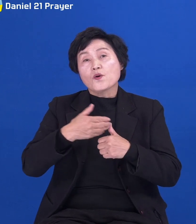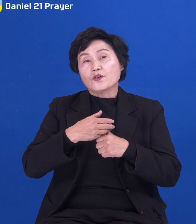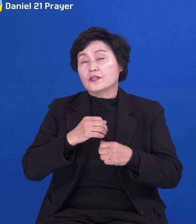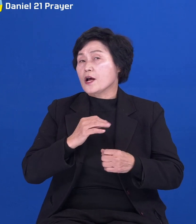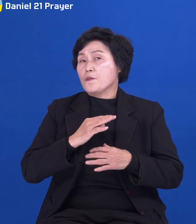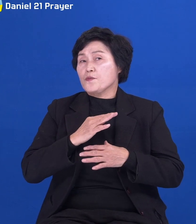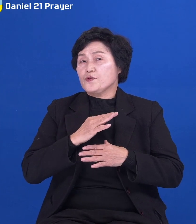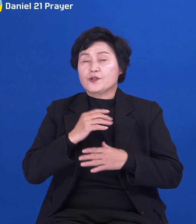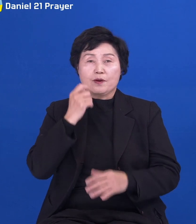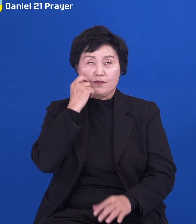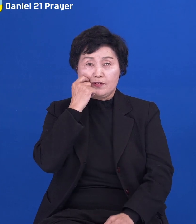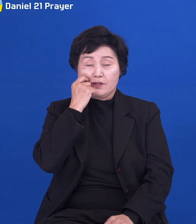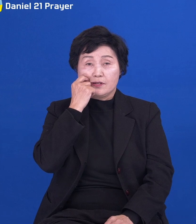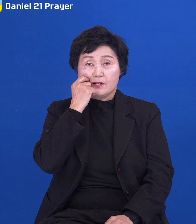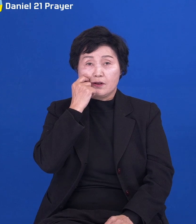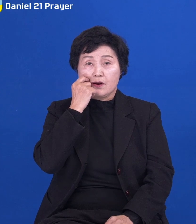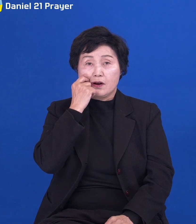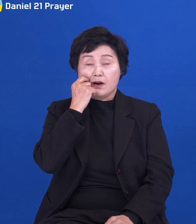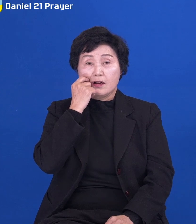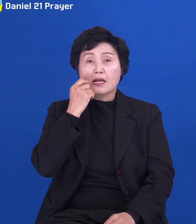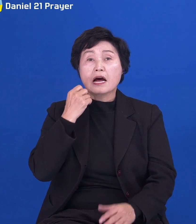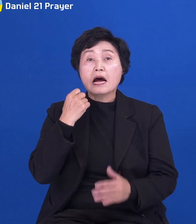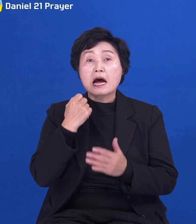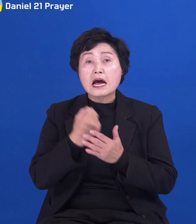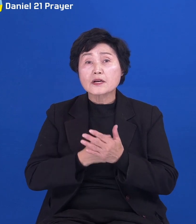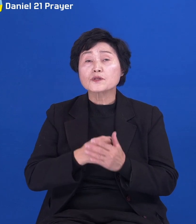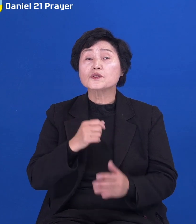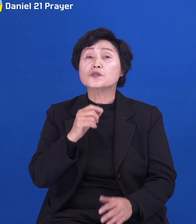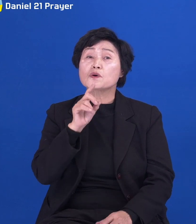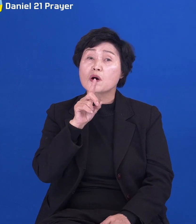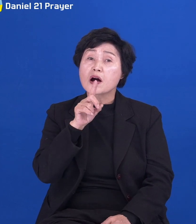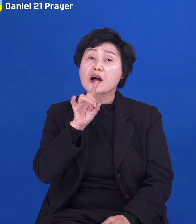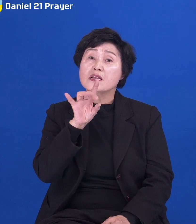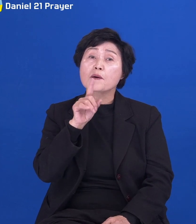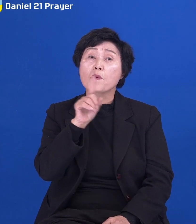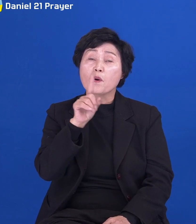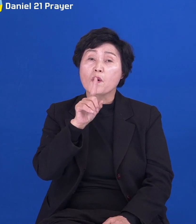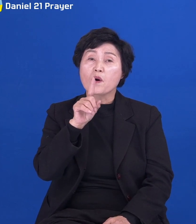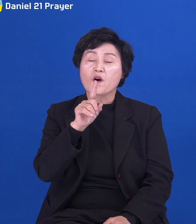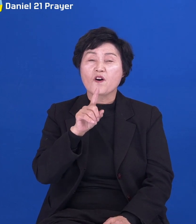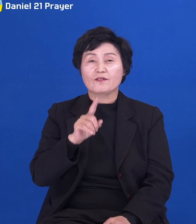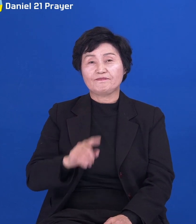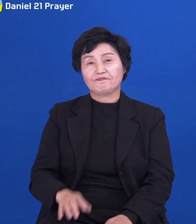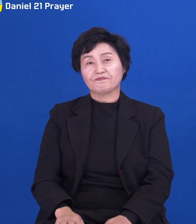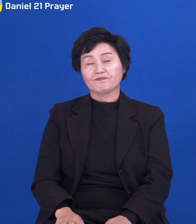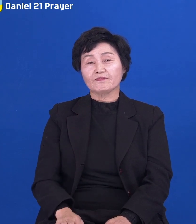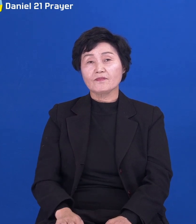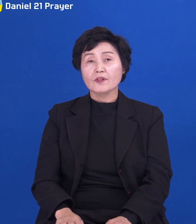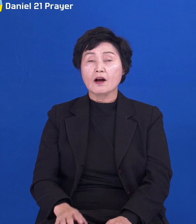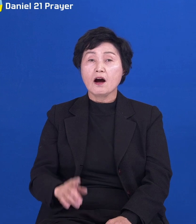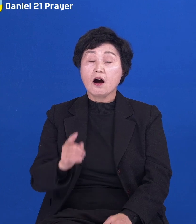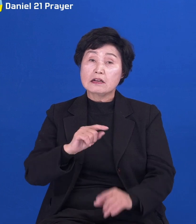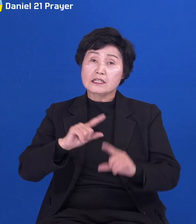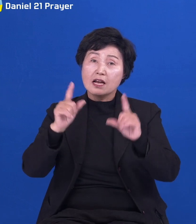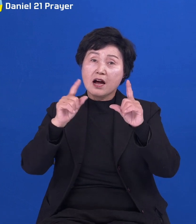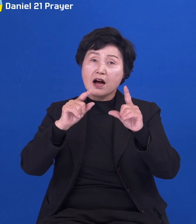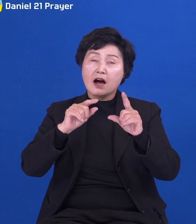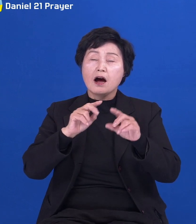다만 저에게 아쉬움이 하나 있었어요. 하루는 가만히 앉아 있는데 성경책이 너무나도 그리운